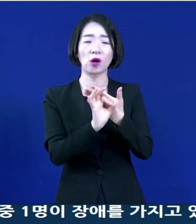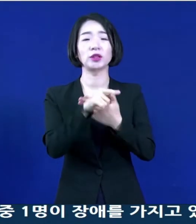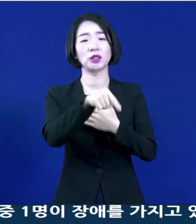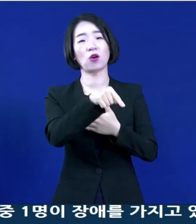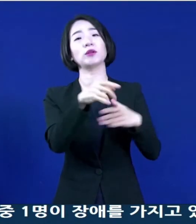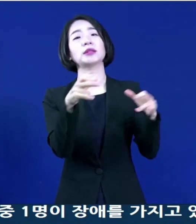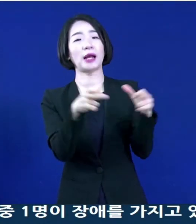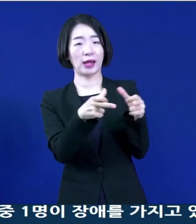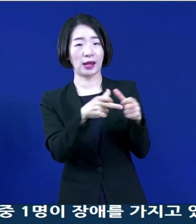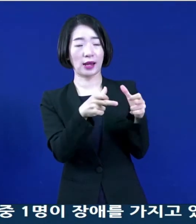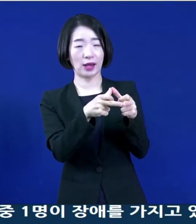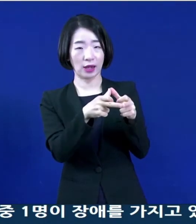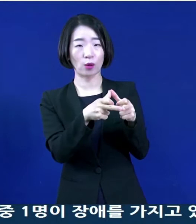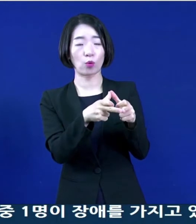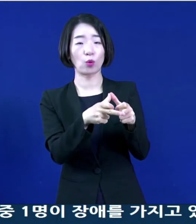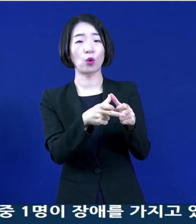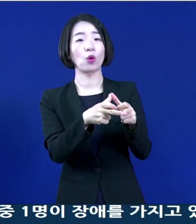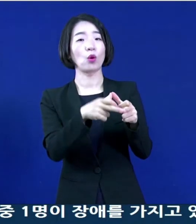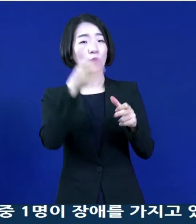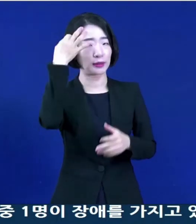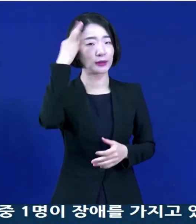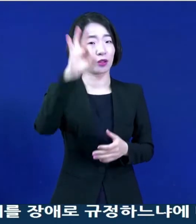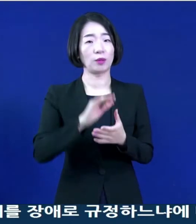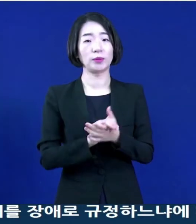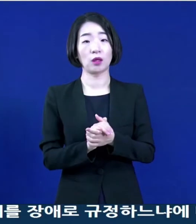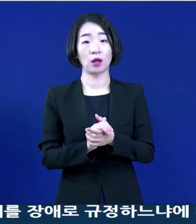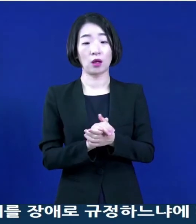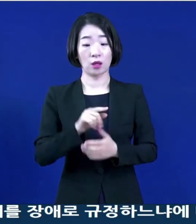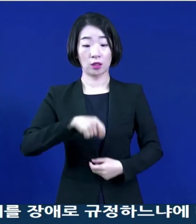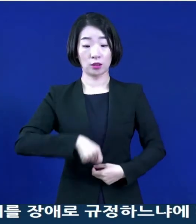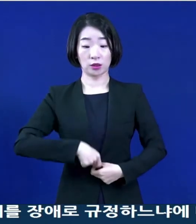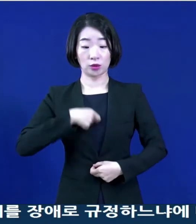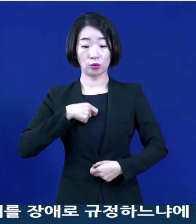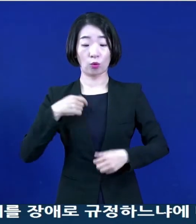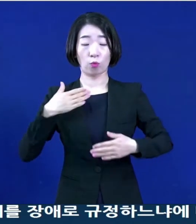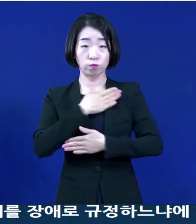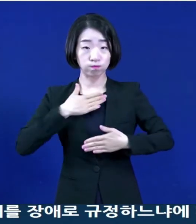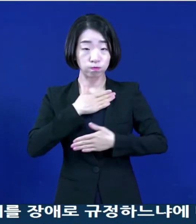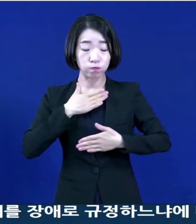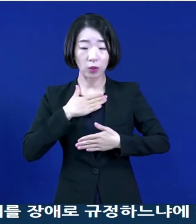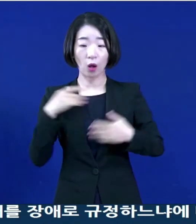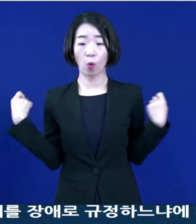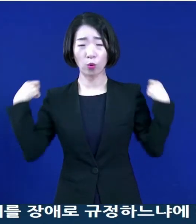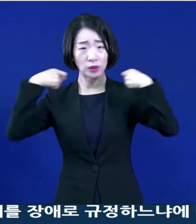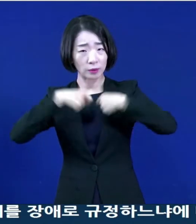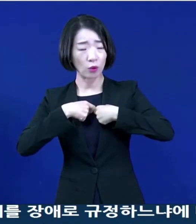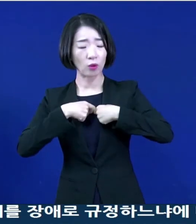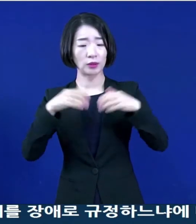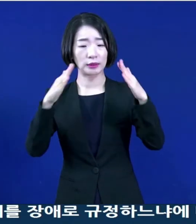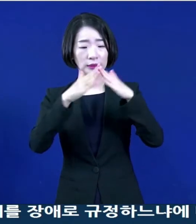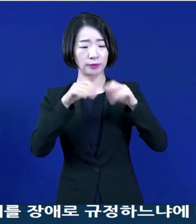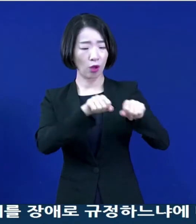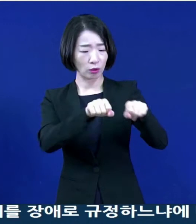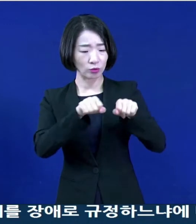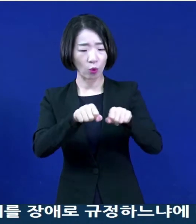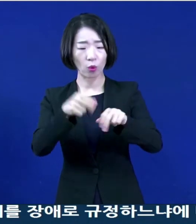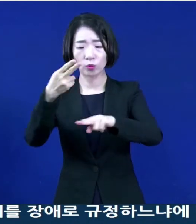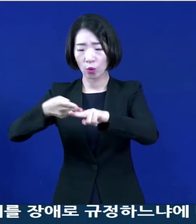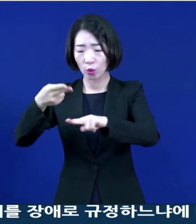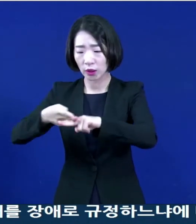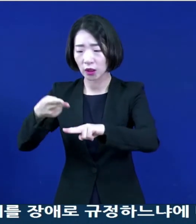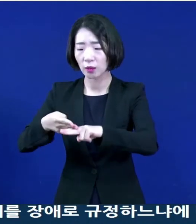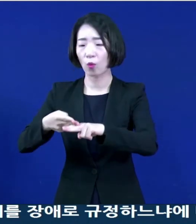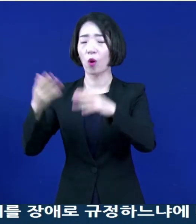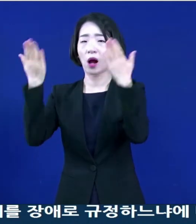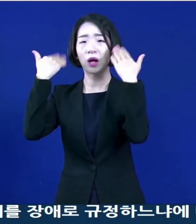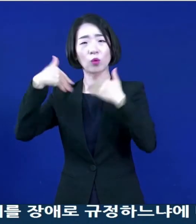장애로 규명합니다. 예를 들면 스스로 몸을 씻는다든가 옷을 입는다든가 집 청소, 일하고 요리하고 학교 가는